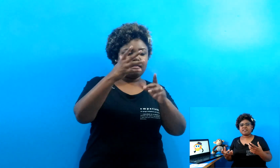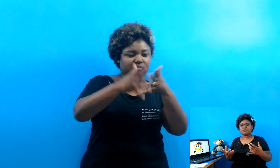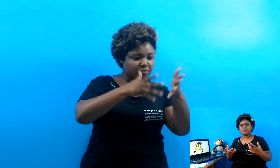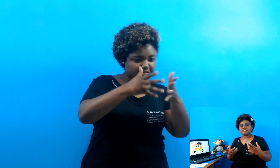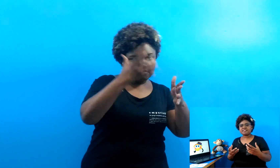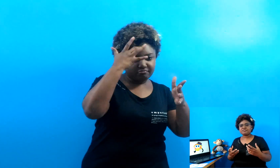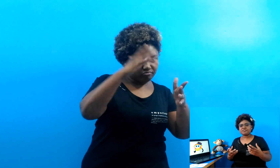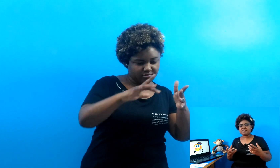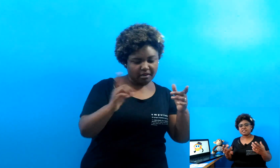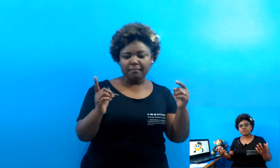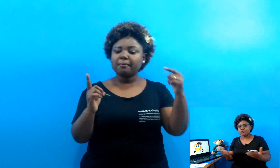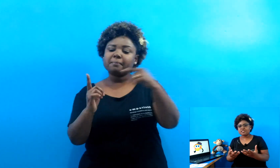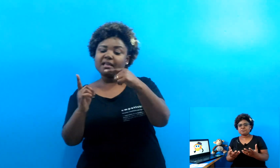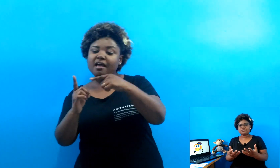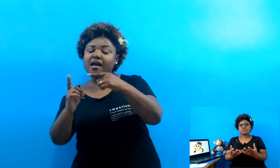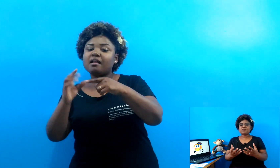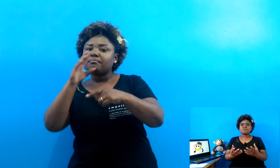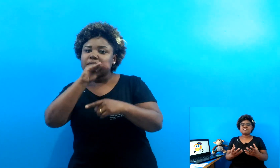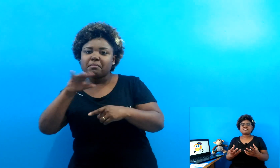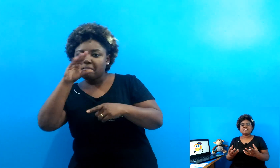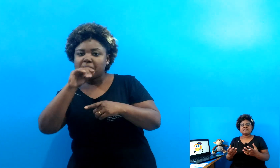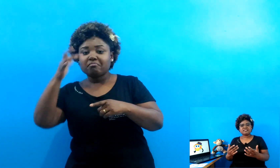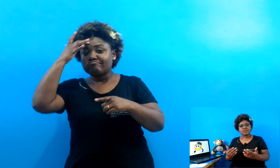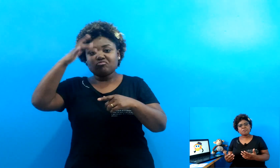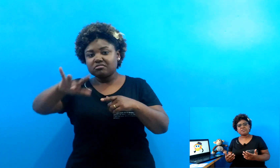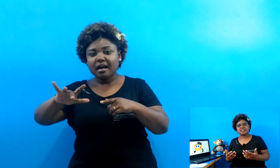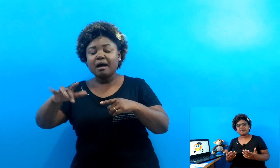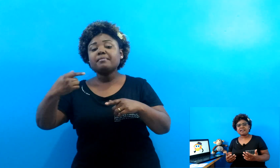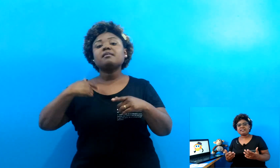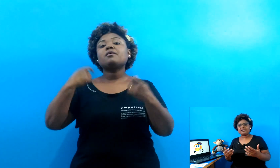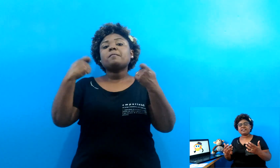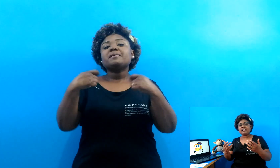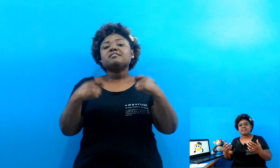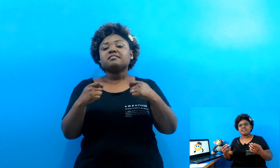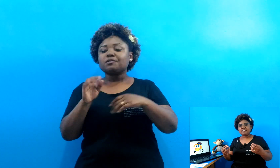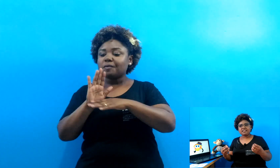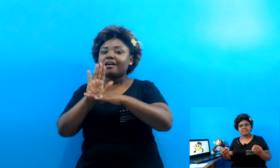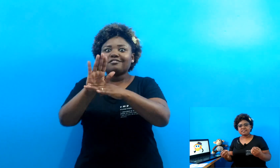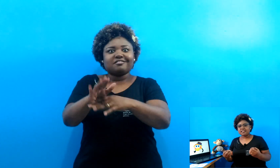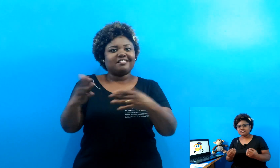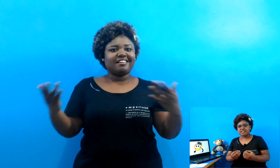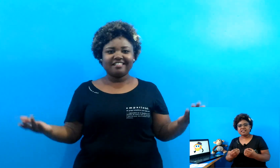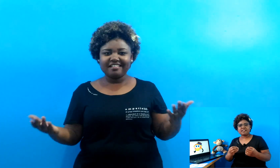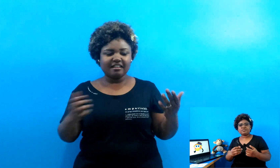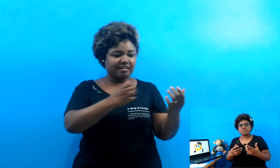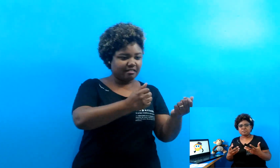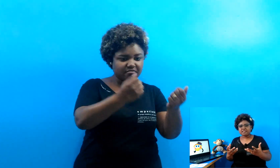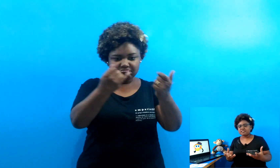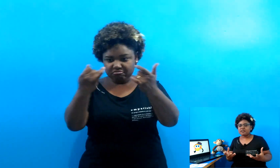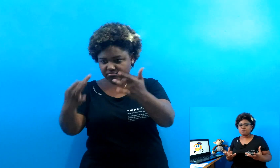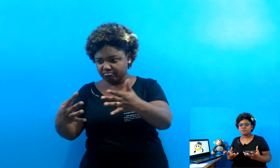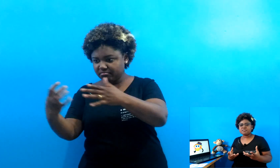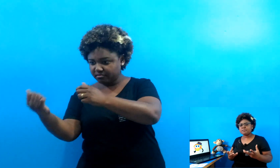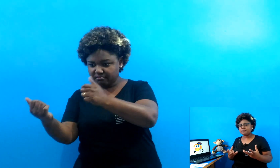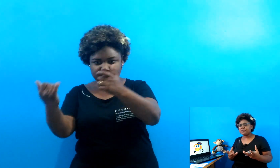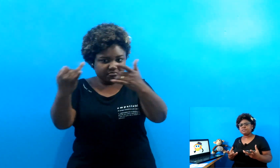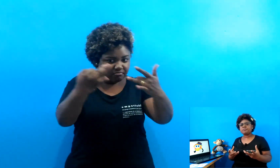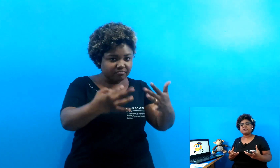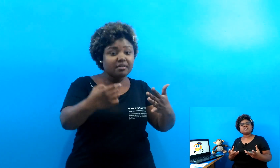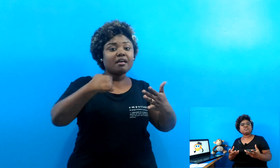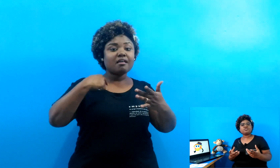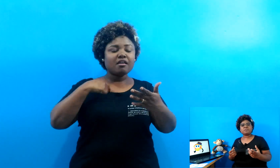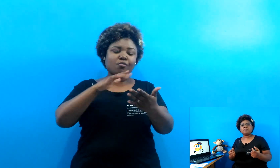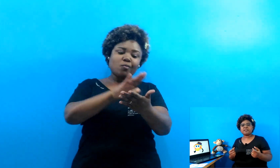para alguém, eu precisava fazer duas pessoas se comunicarem e entenderem ou expressar uma coisa